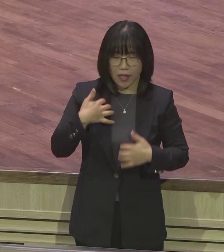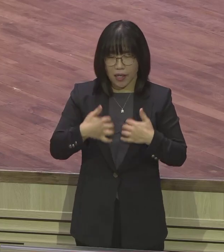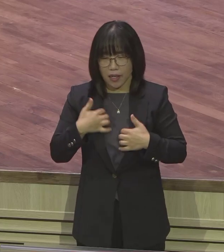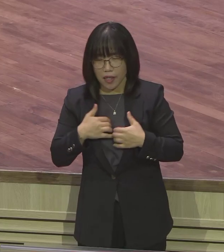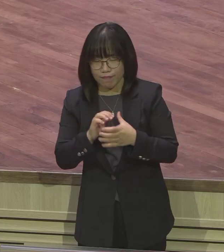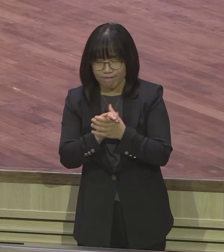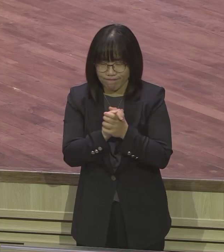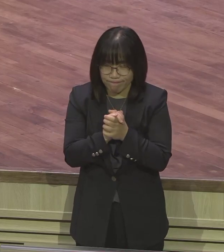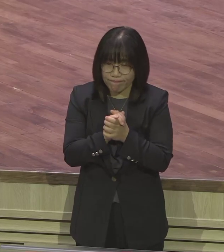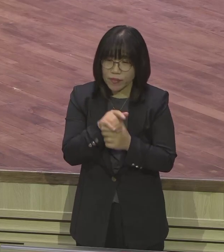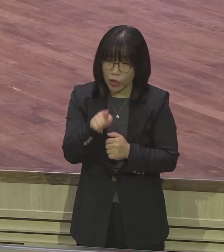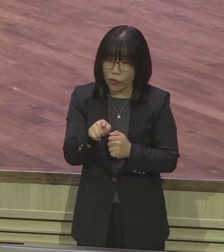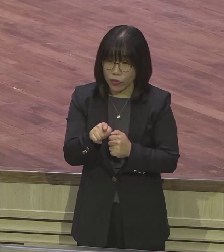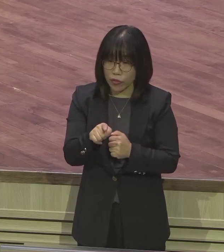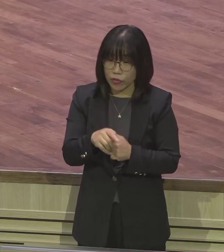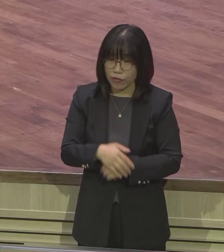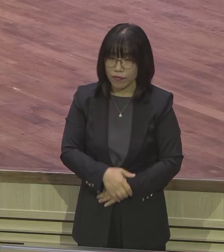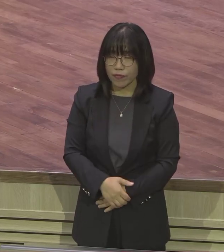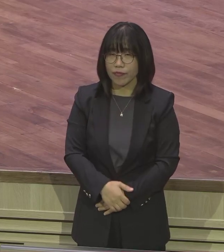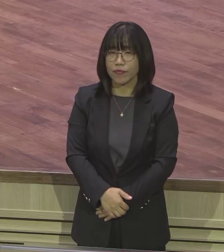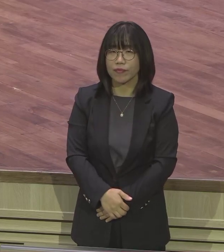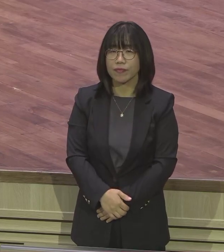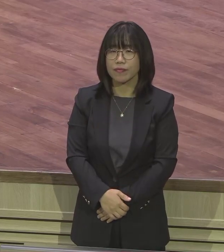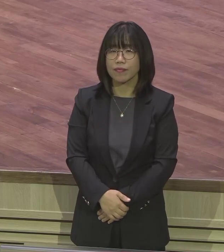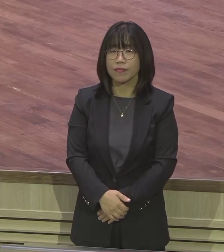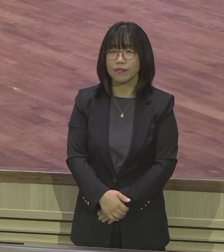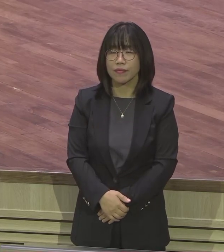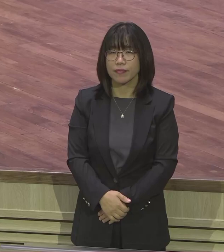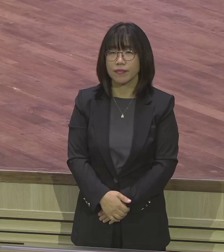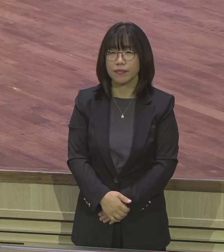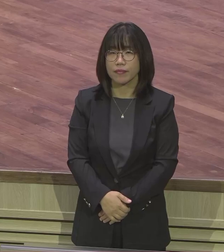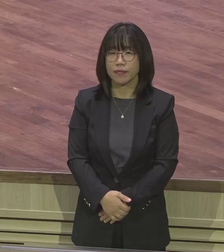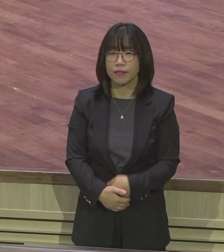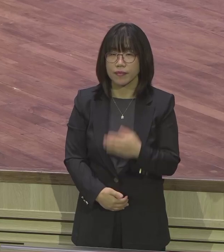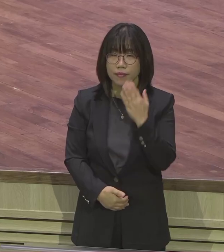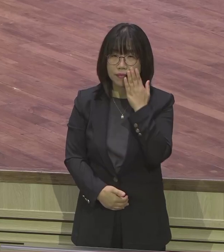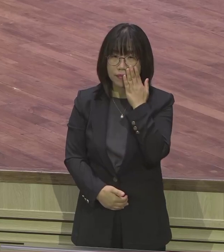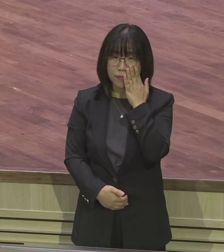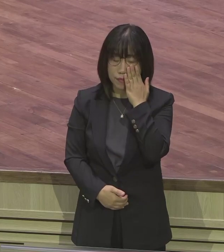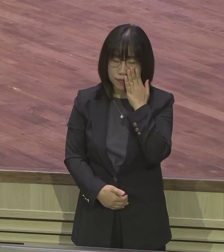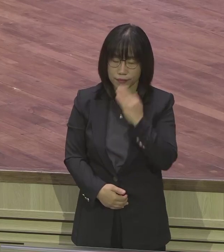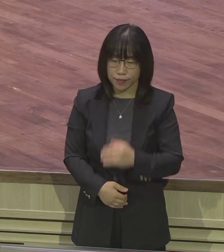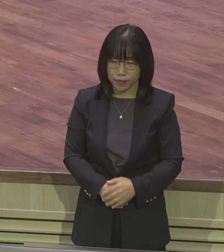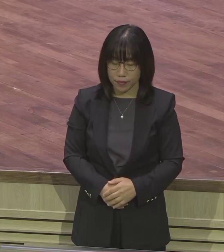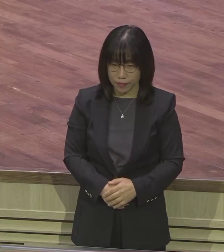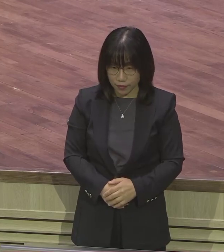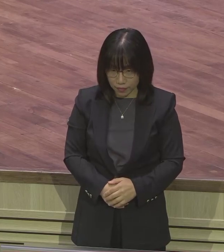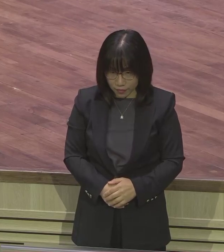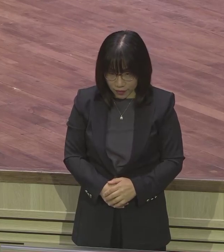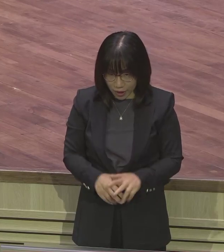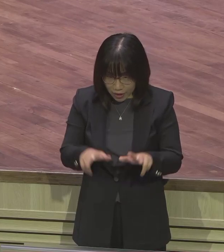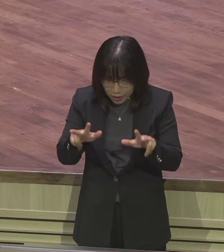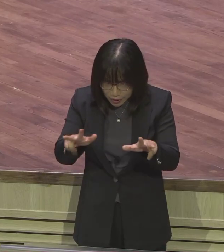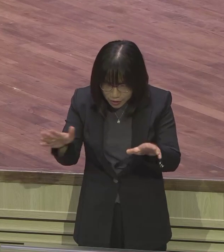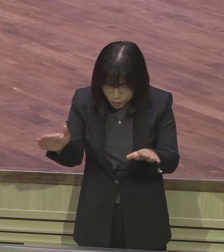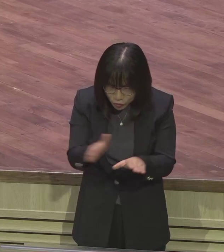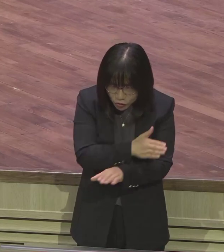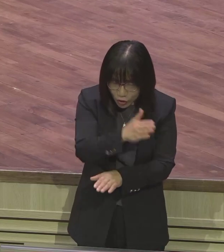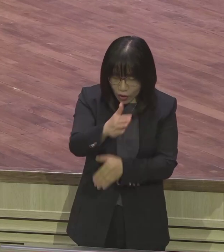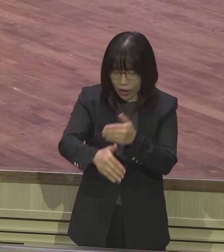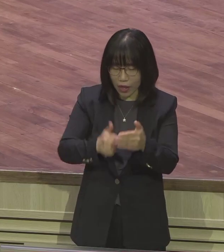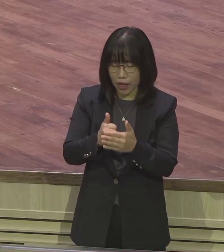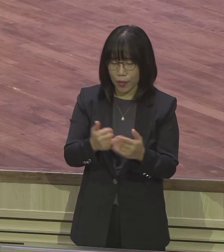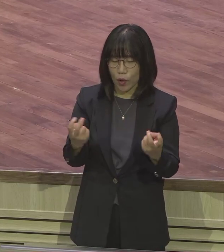자세예요. 기대하시라. 자, 이번 주 하나님 나를 통해 어떻게 역사할까 기대하시라.